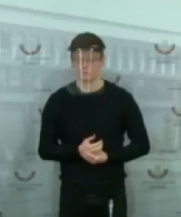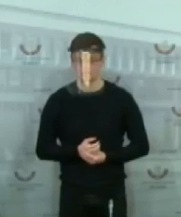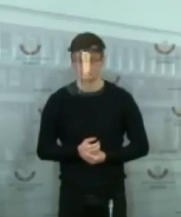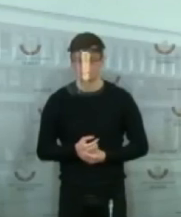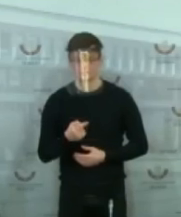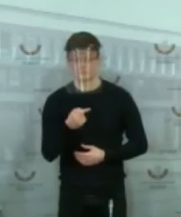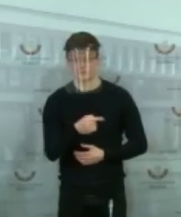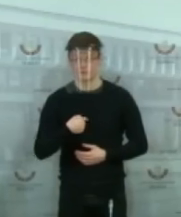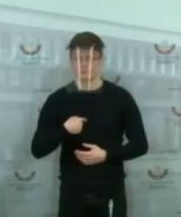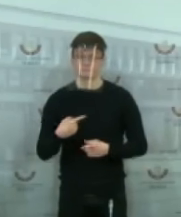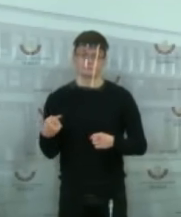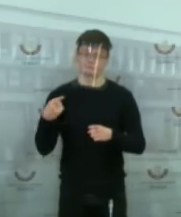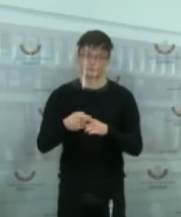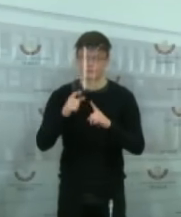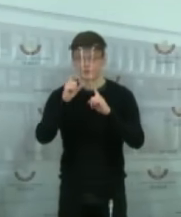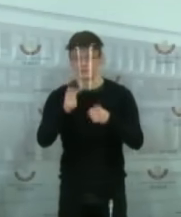tik tai papildysiu, nes